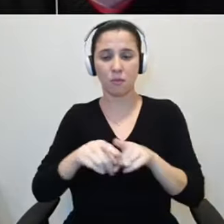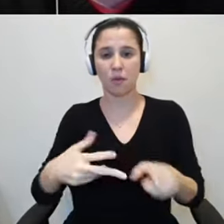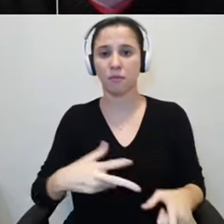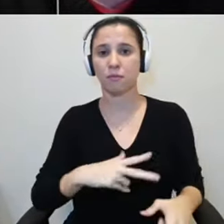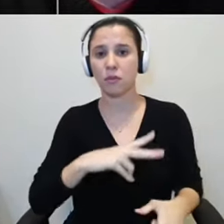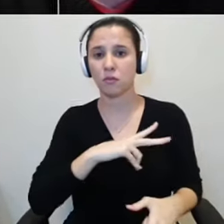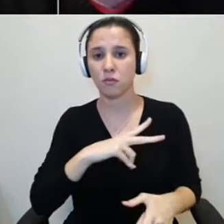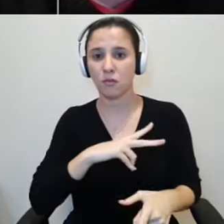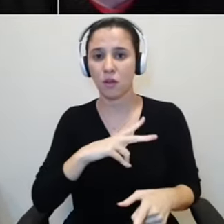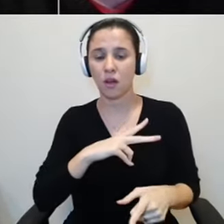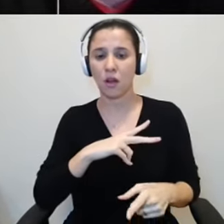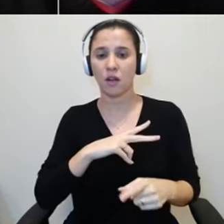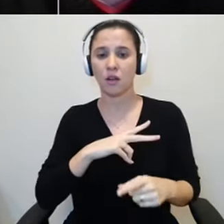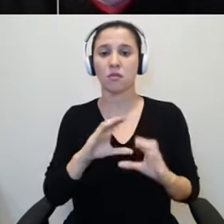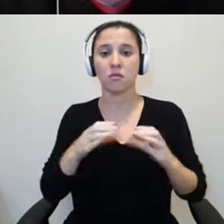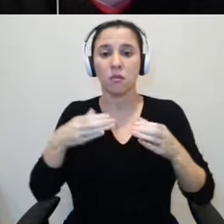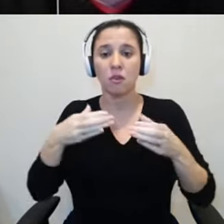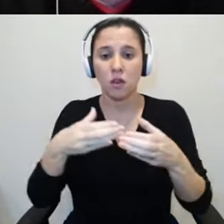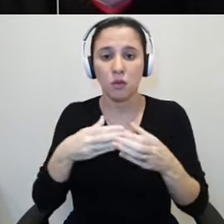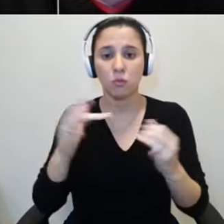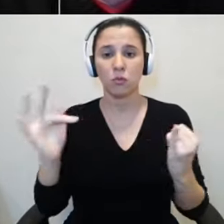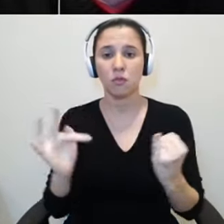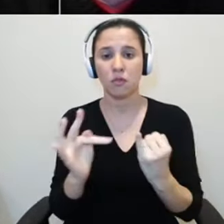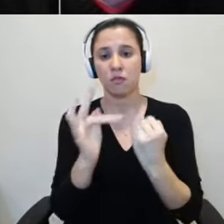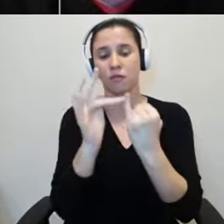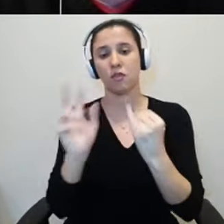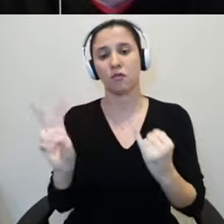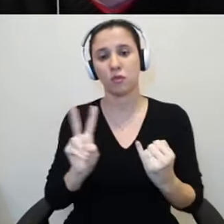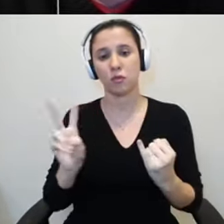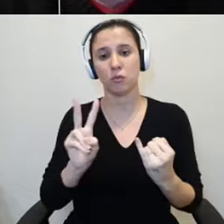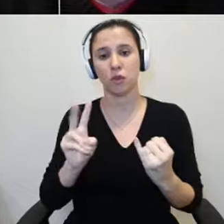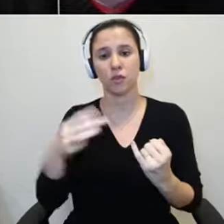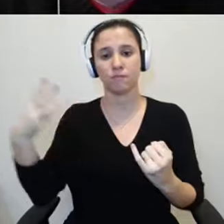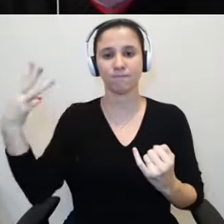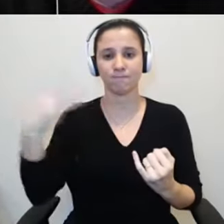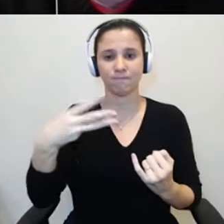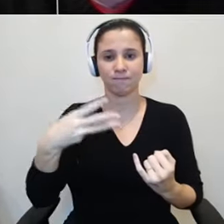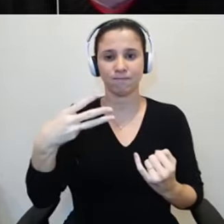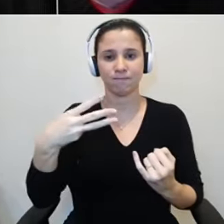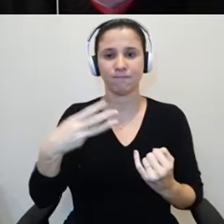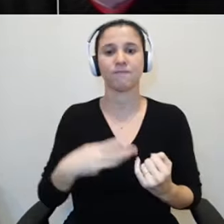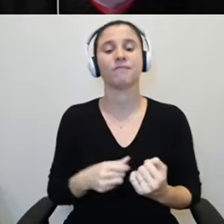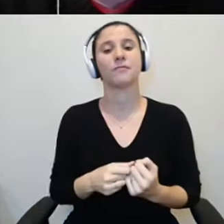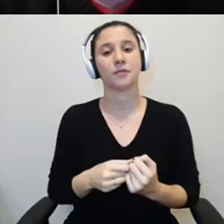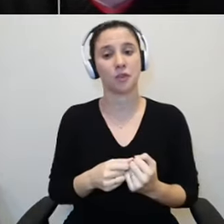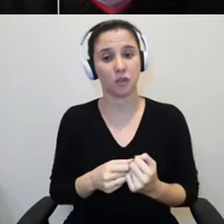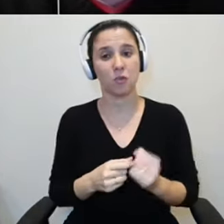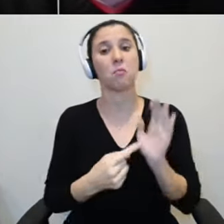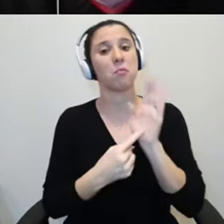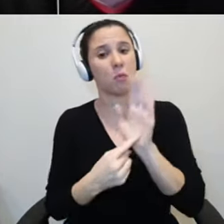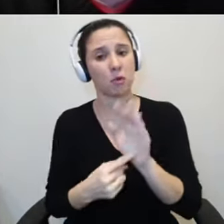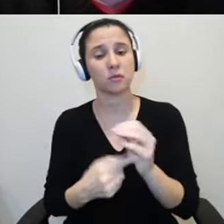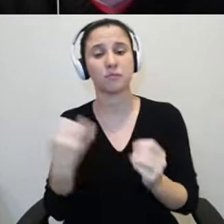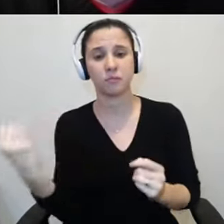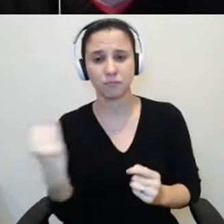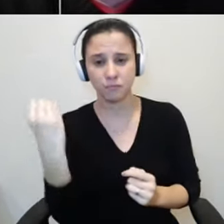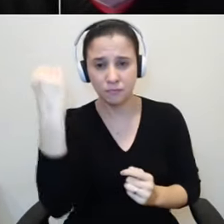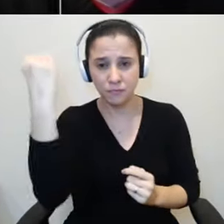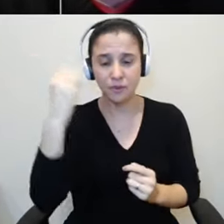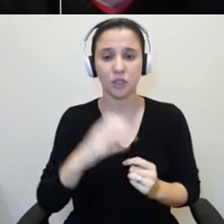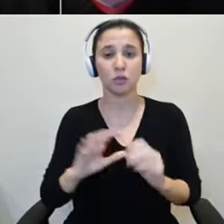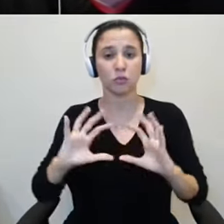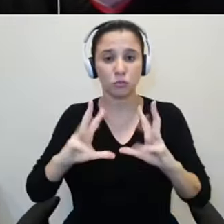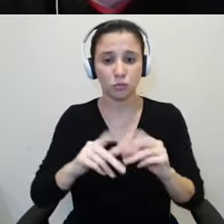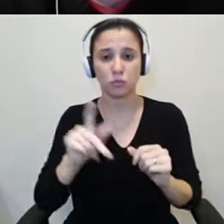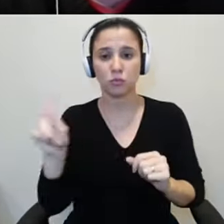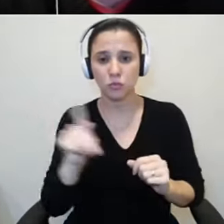escolas particulares. Então, isso demonstra, a seriedade do trabalho dos nossos servidores, daquilo que está sendo executado, e